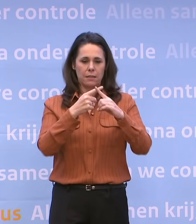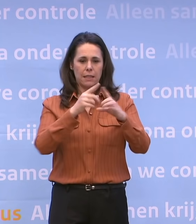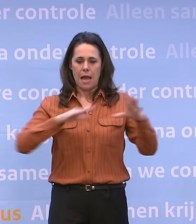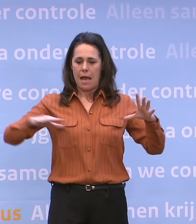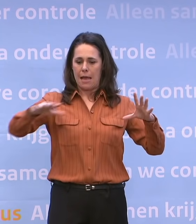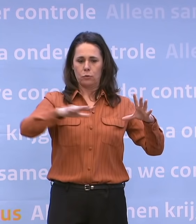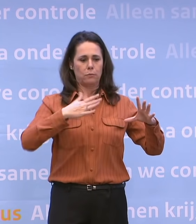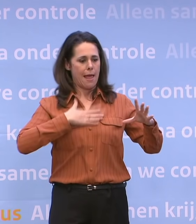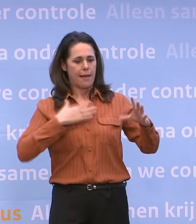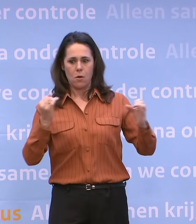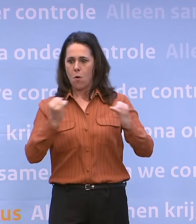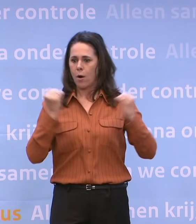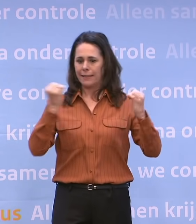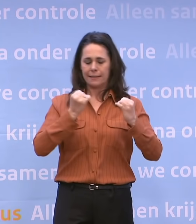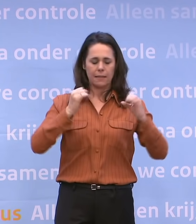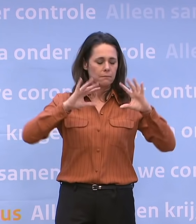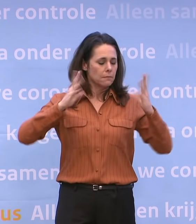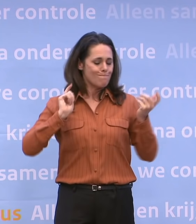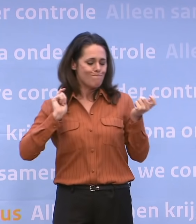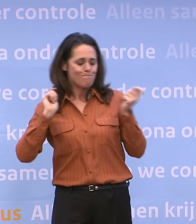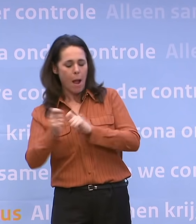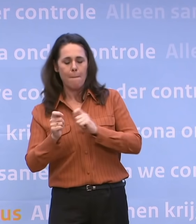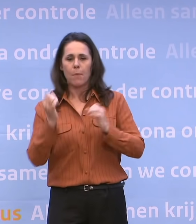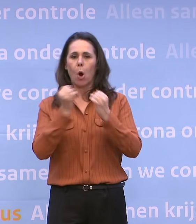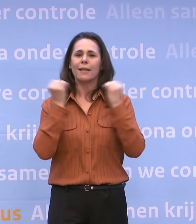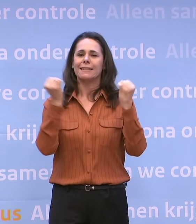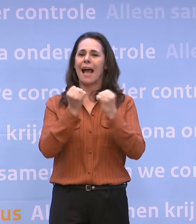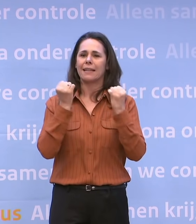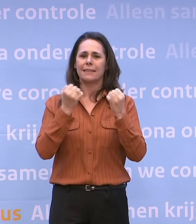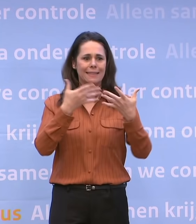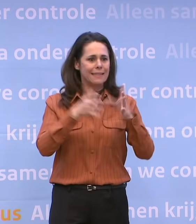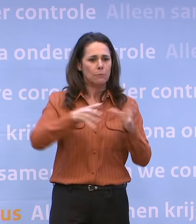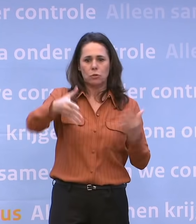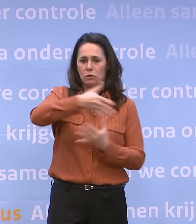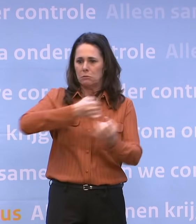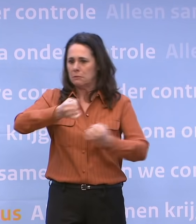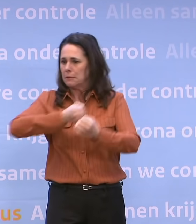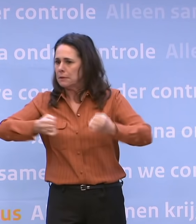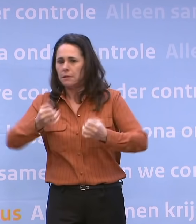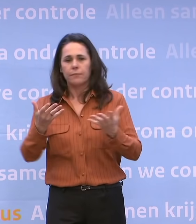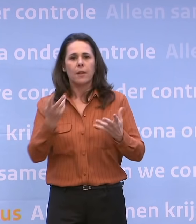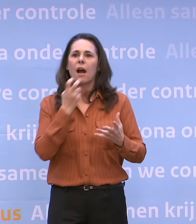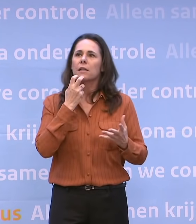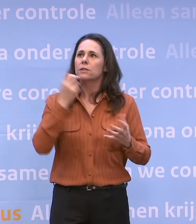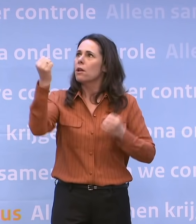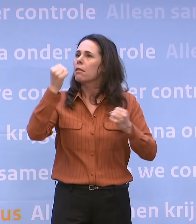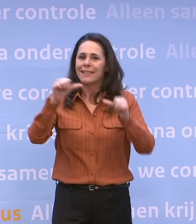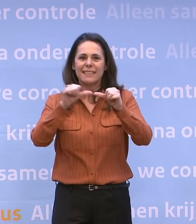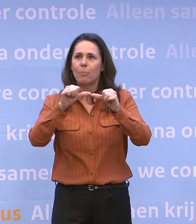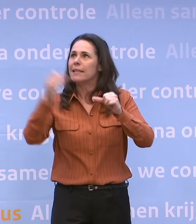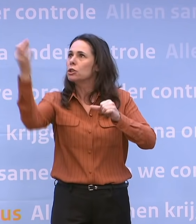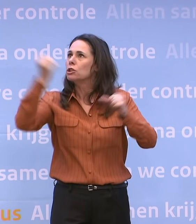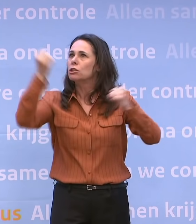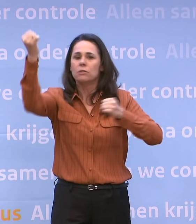hun eigen organisatie in no time helemaal hebben omgegooid. Helemaal hebben omgegooid. Teams door elkaar. Artsen uit allerlei disciplines